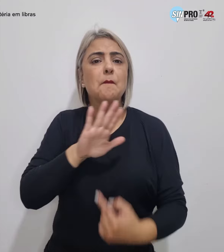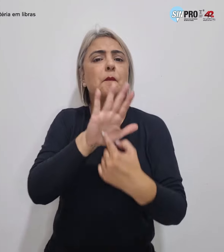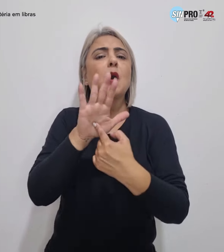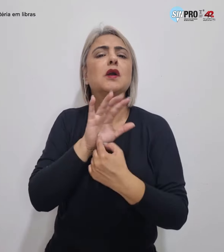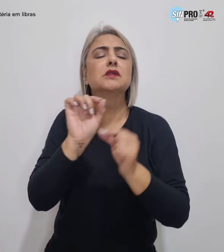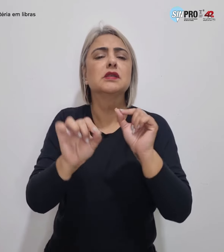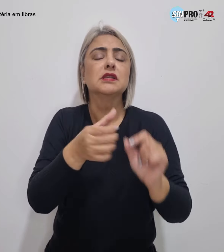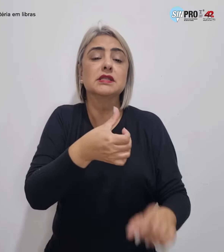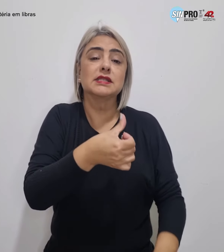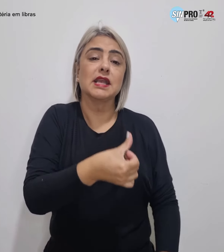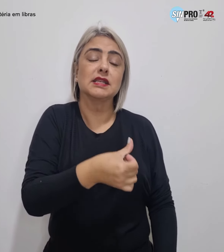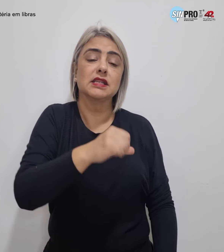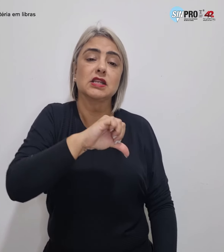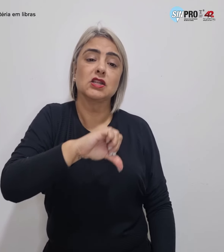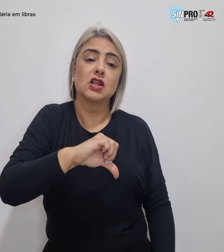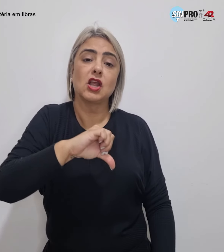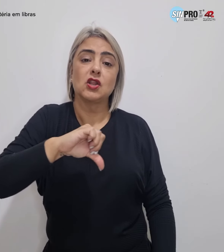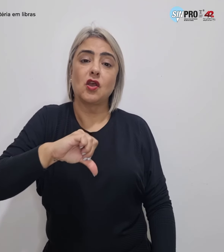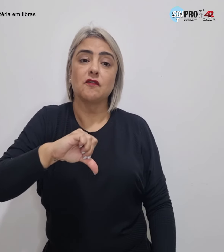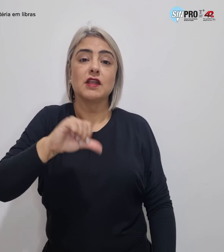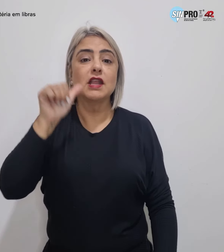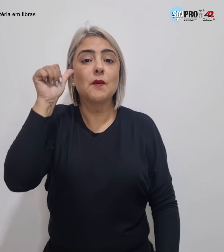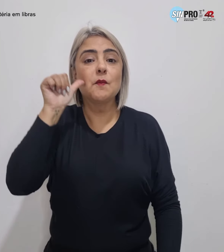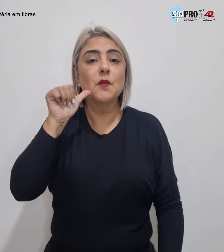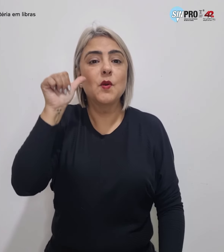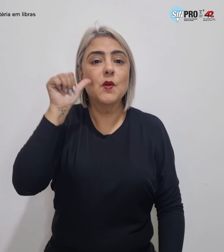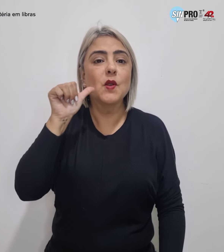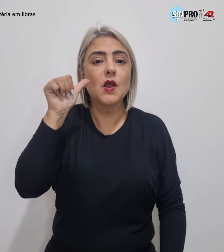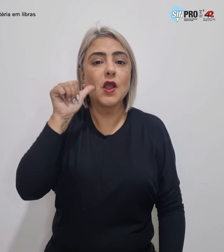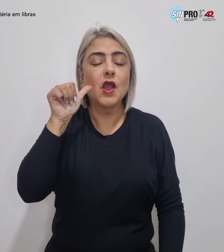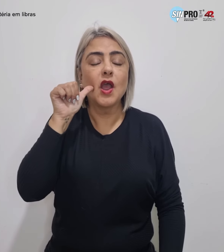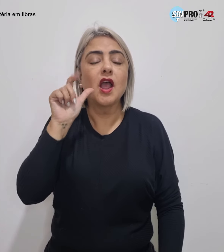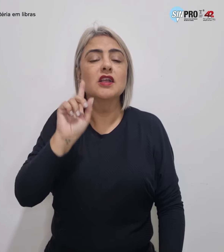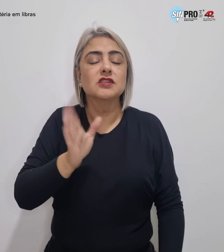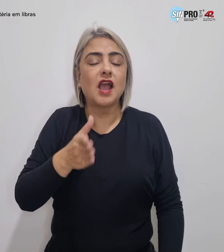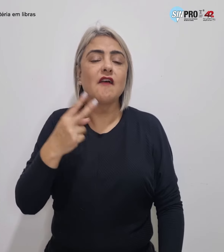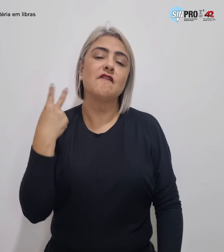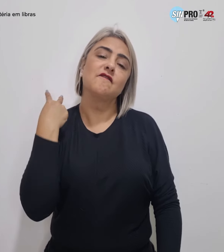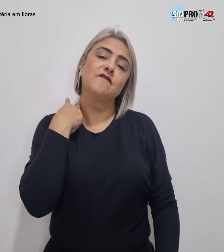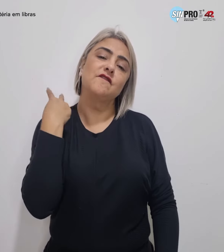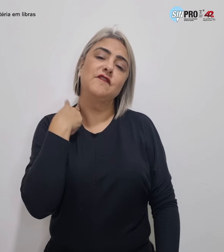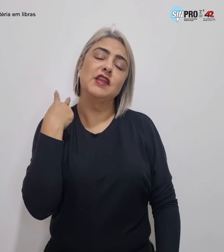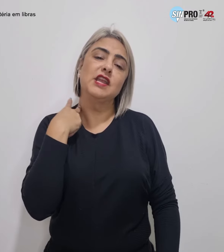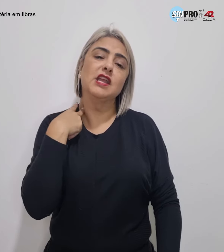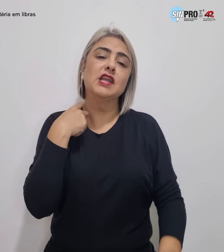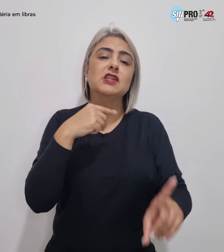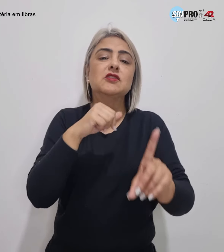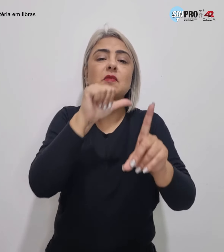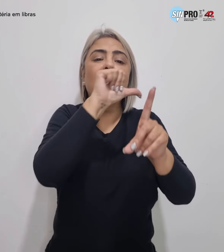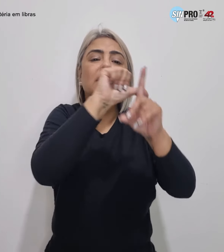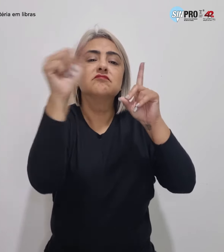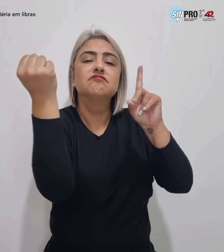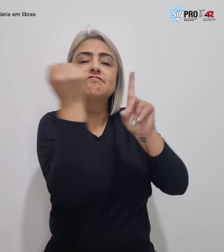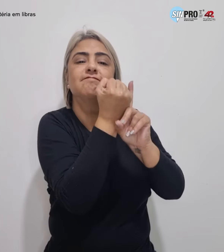que 699 Mulheres foram vítimas de feminicídio no primeiro semestre de